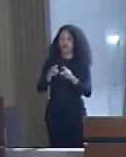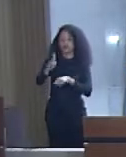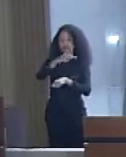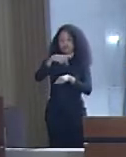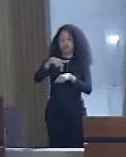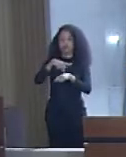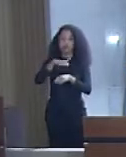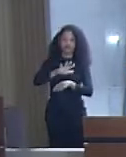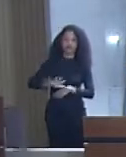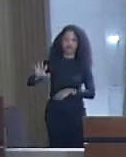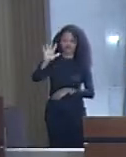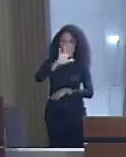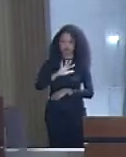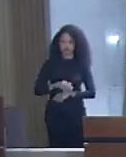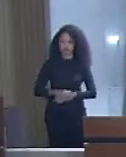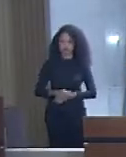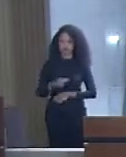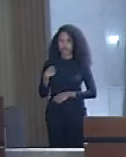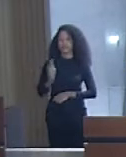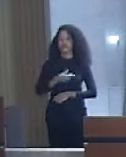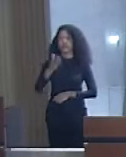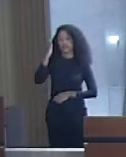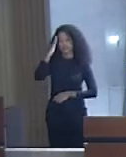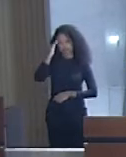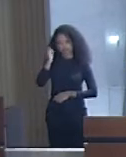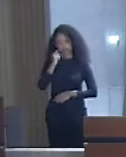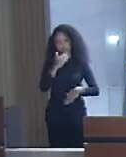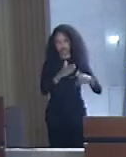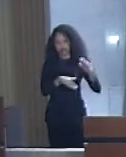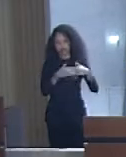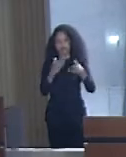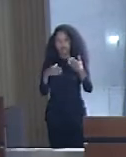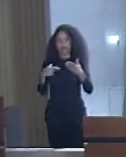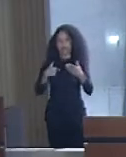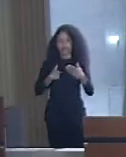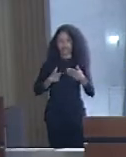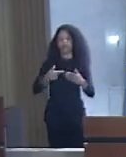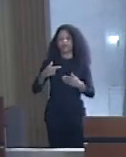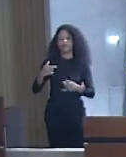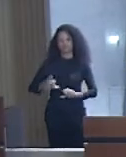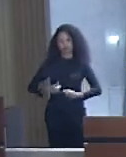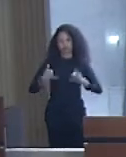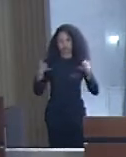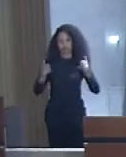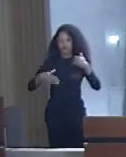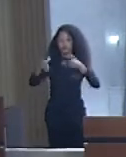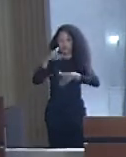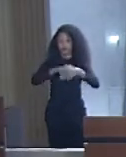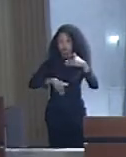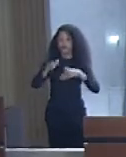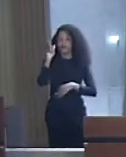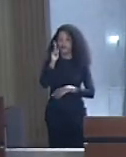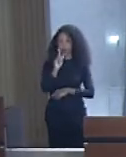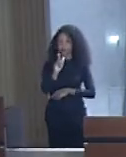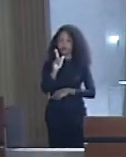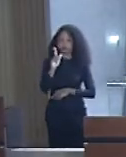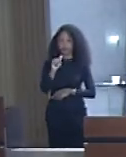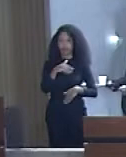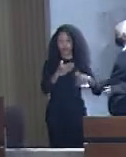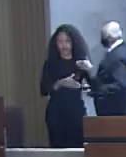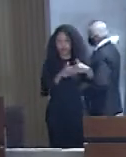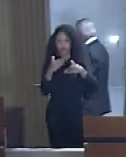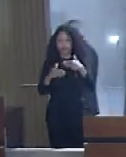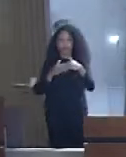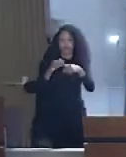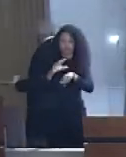Nós sabemos o quanto foi importante o processo, e eu tive o privilégio e a honra de poder participar do processo da pré-constituinte,